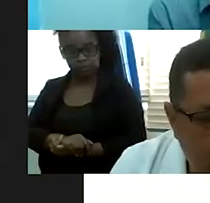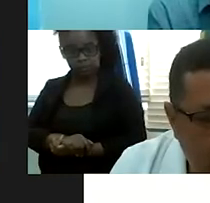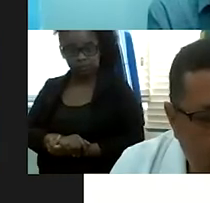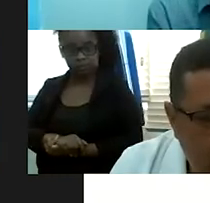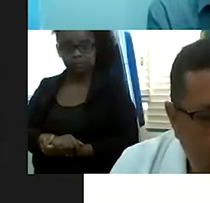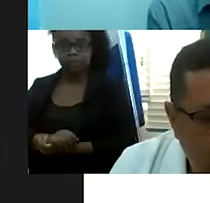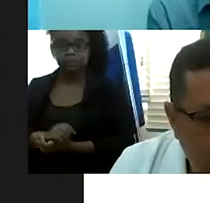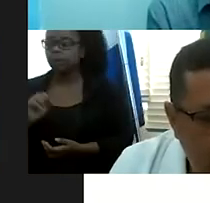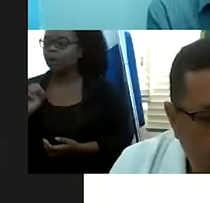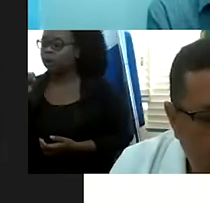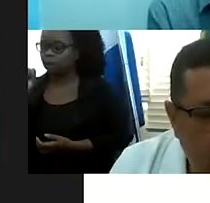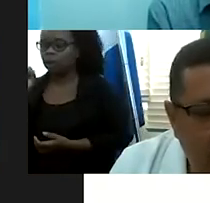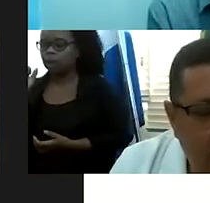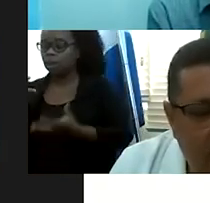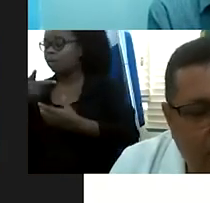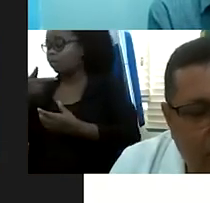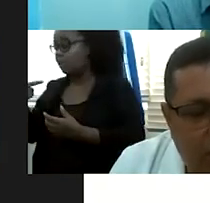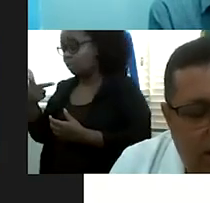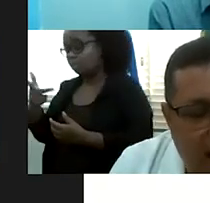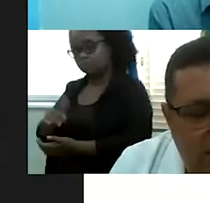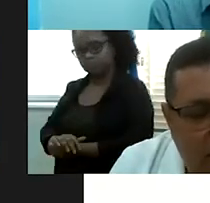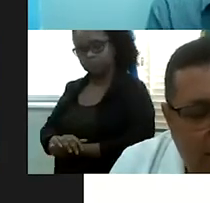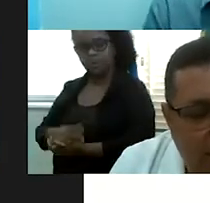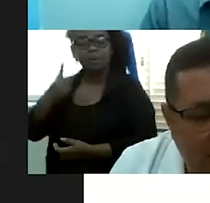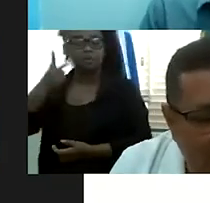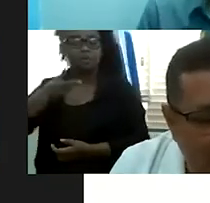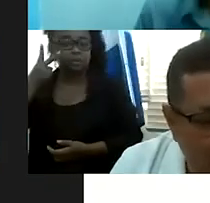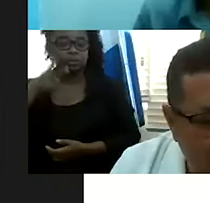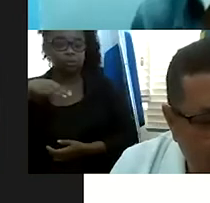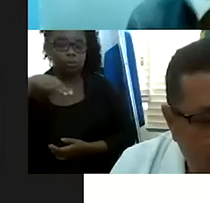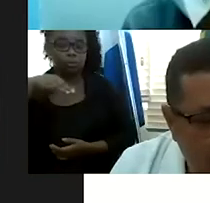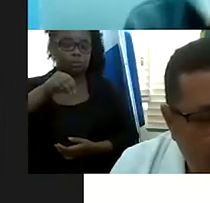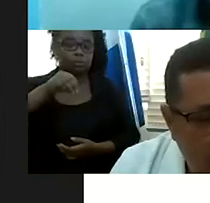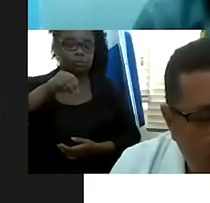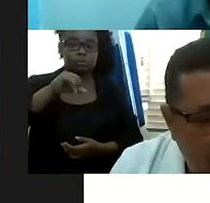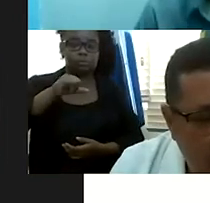Correto. Então, o vereador Moisés está com a palavra.